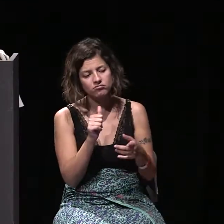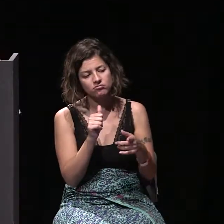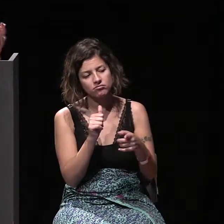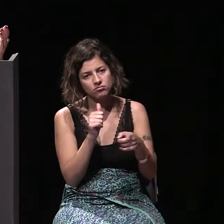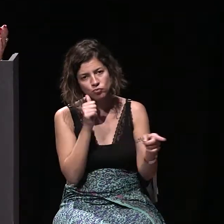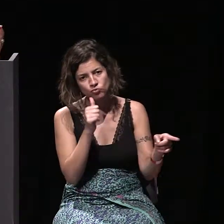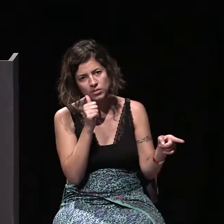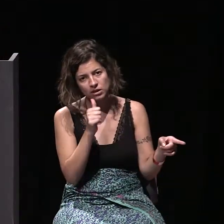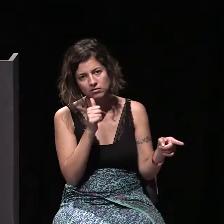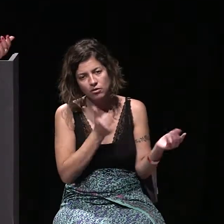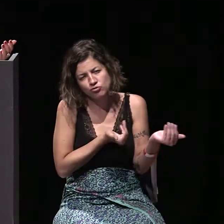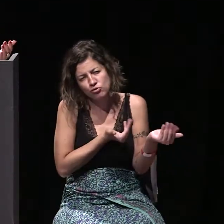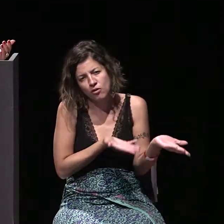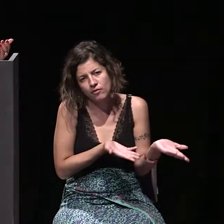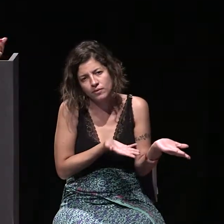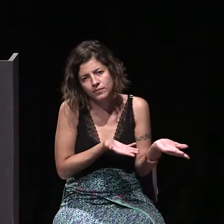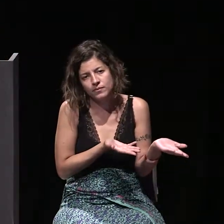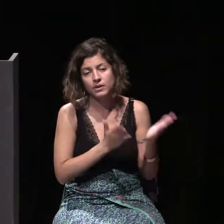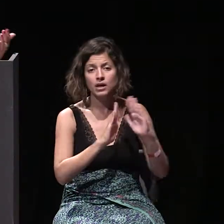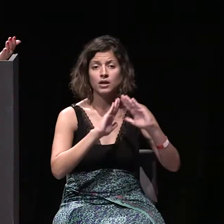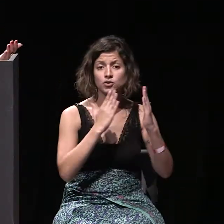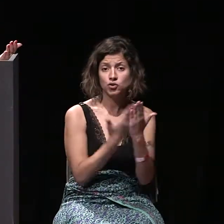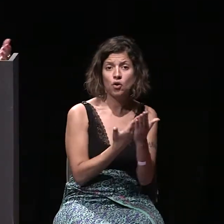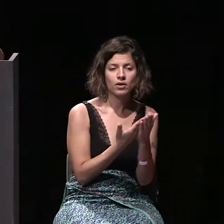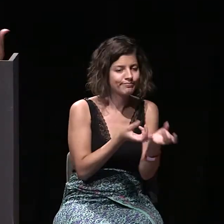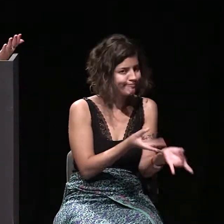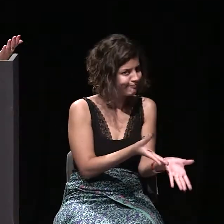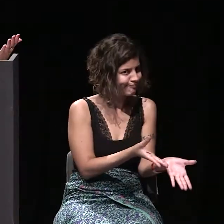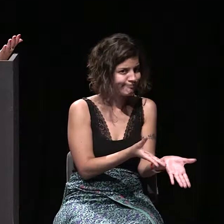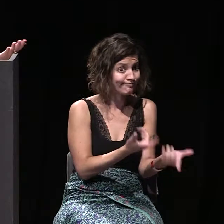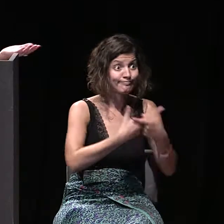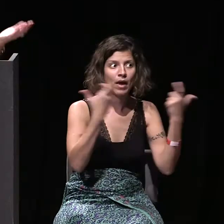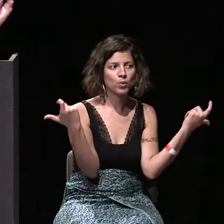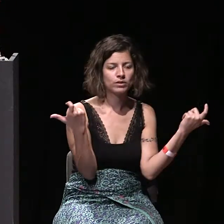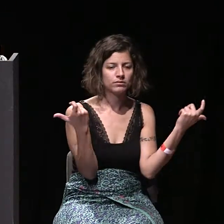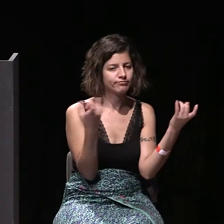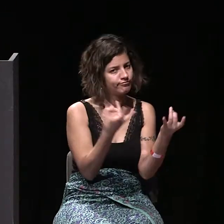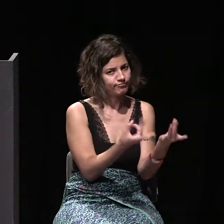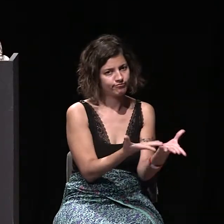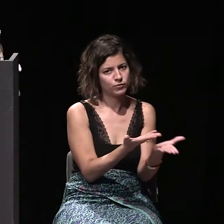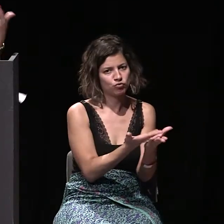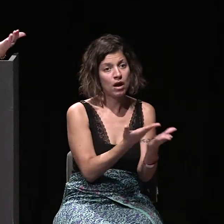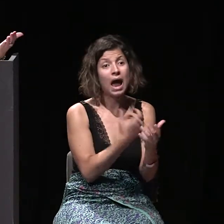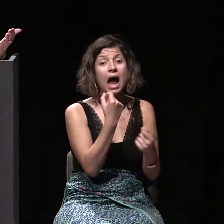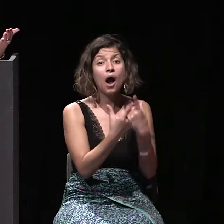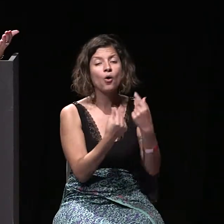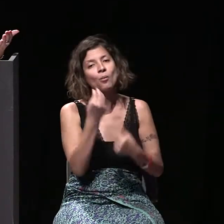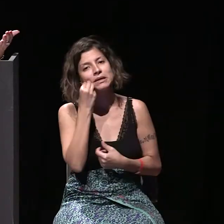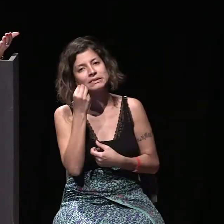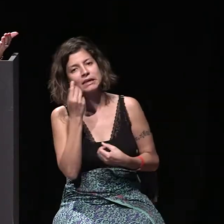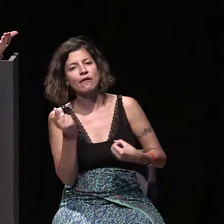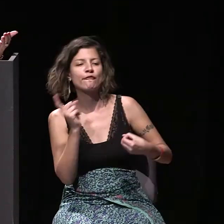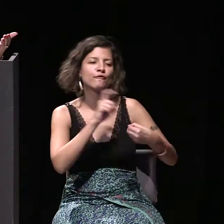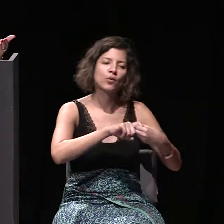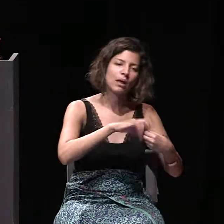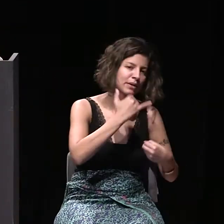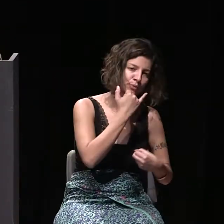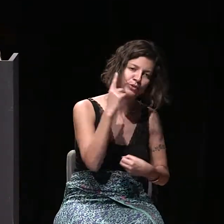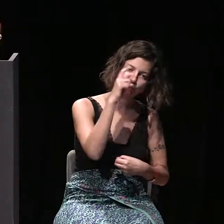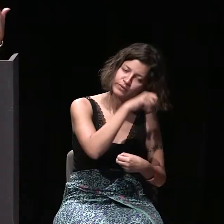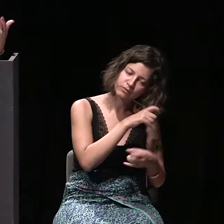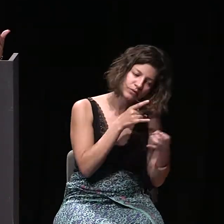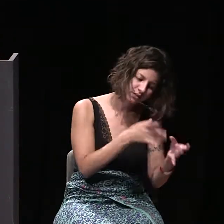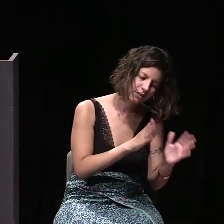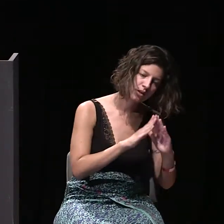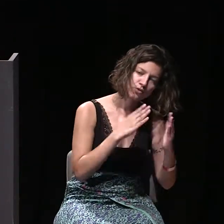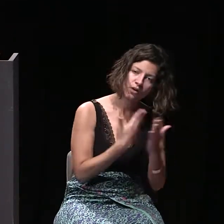vão deixar, provavelmente, a escola. A grande maioria deixa a escola, algumas tentam voltar, mas, no final, acabam deixando a escola.